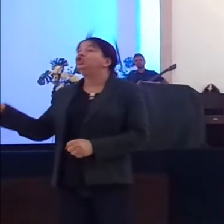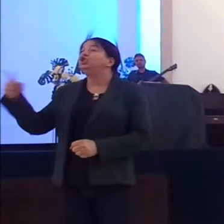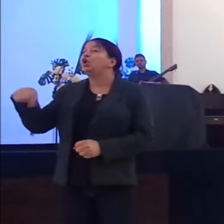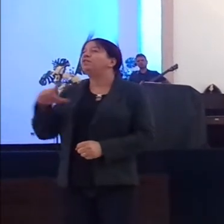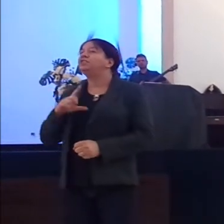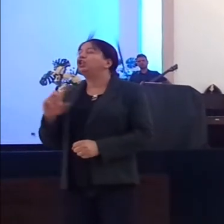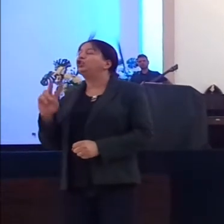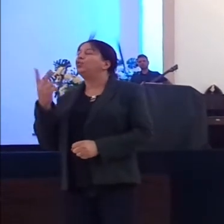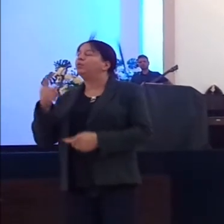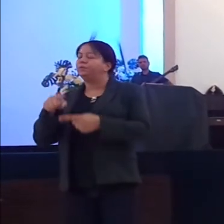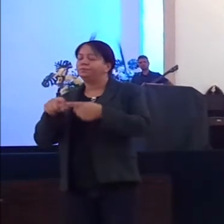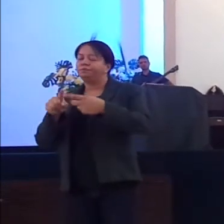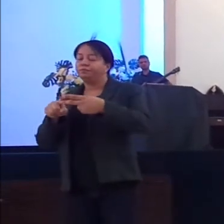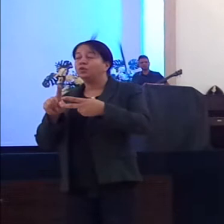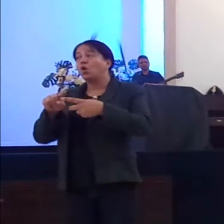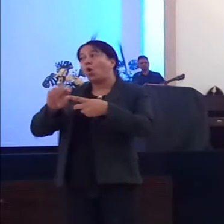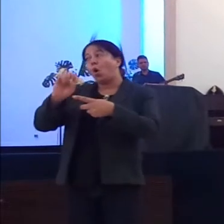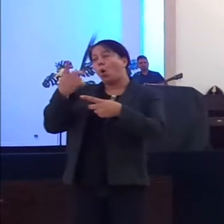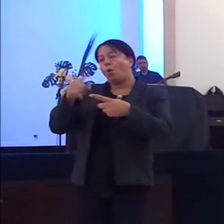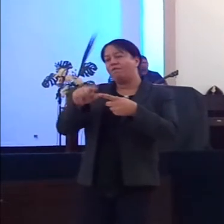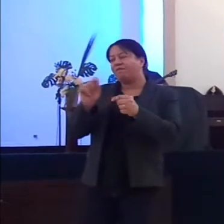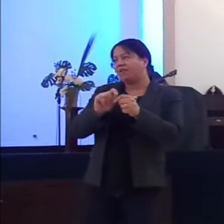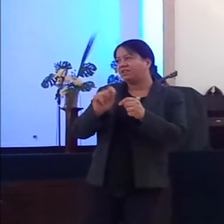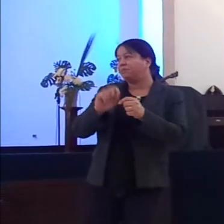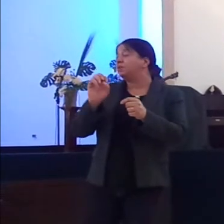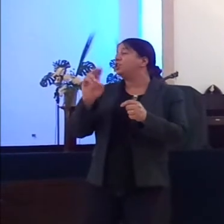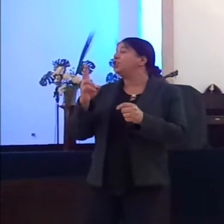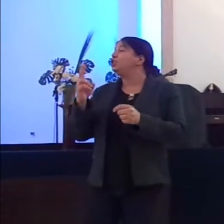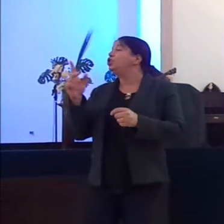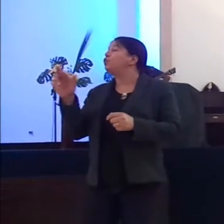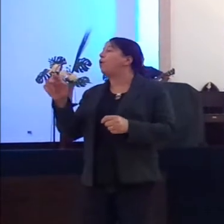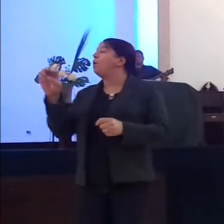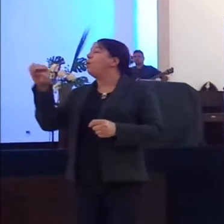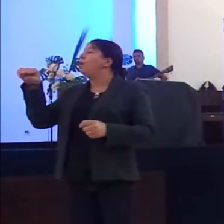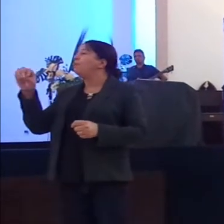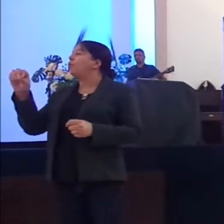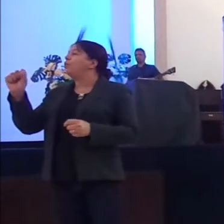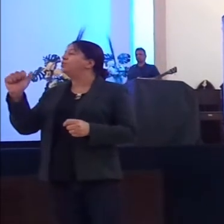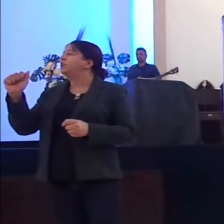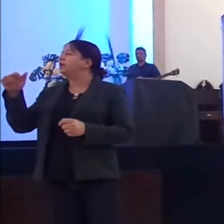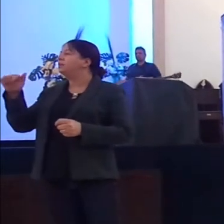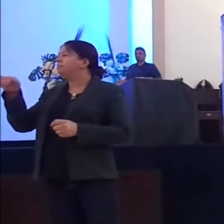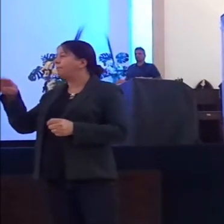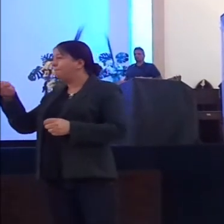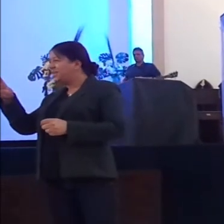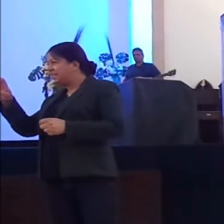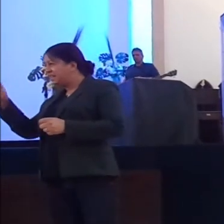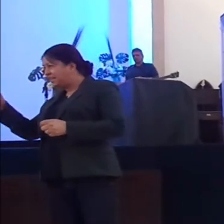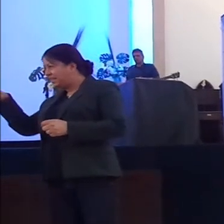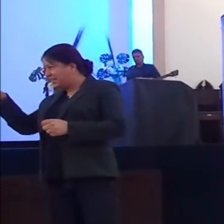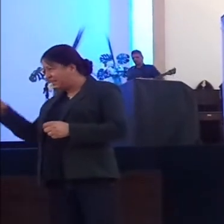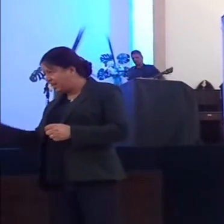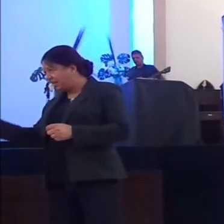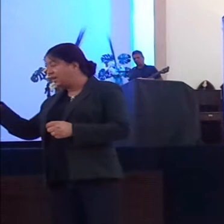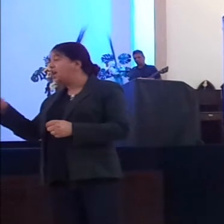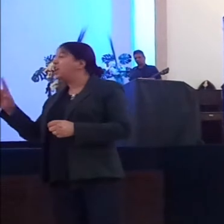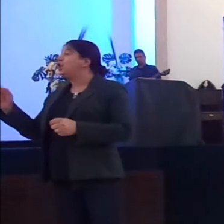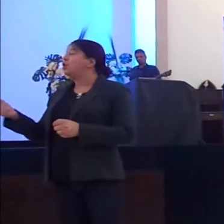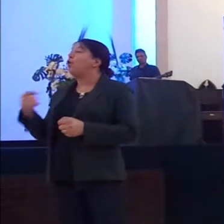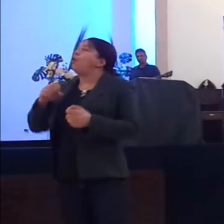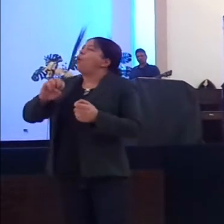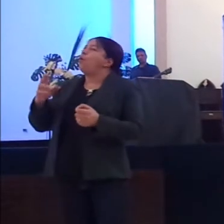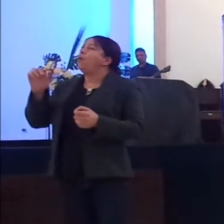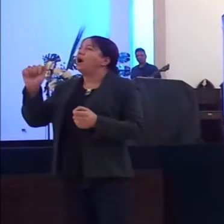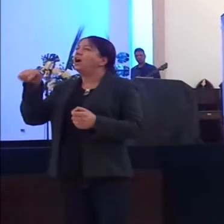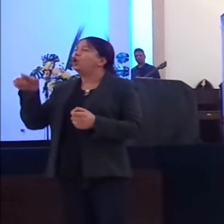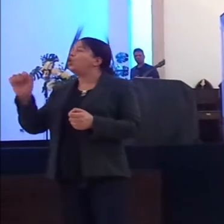duas opções: ou fazemos como Moçambique, fazemos como Angola e vamos nos